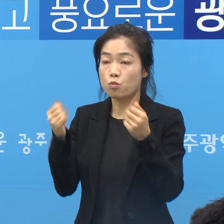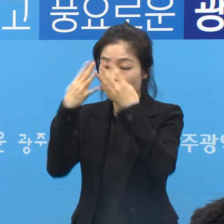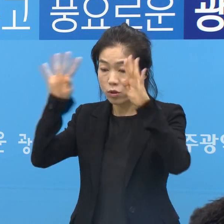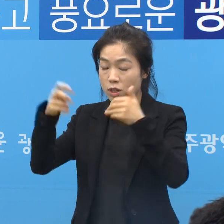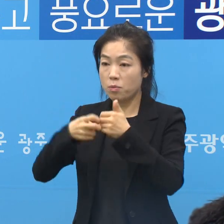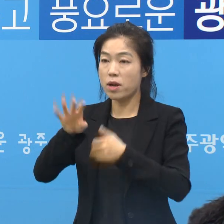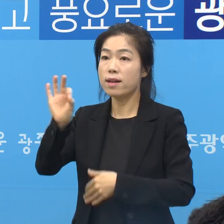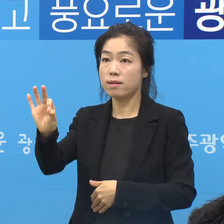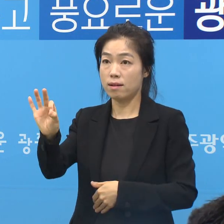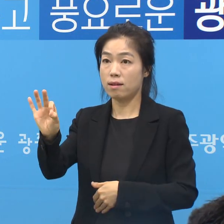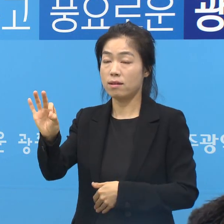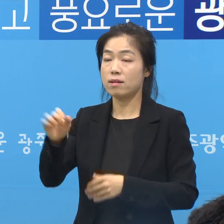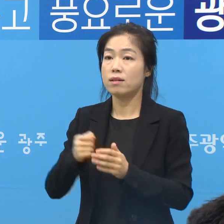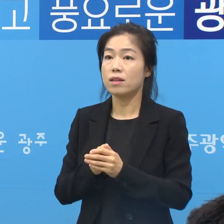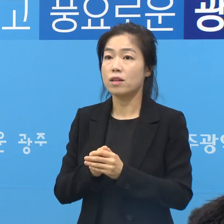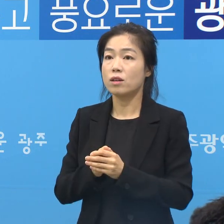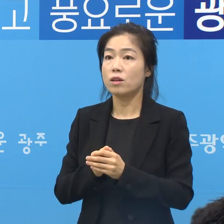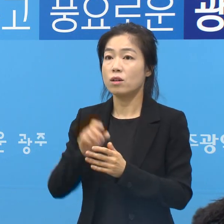전북대병원 10병상,